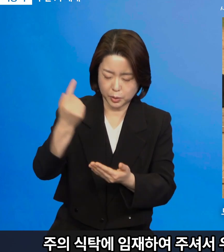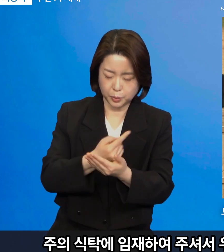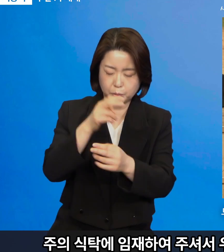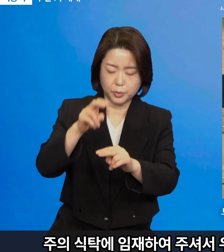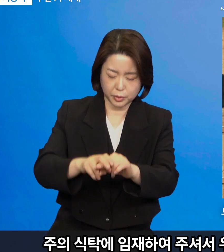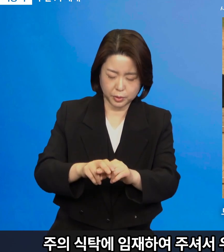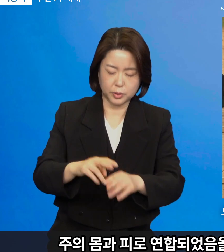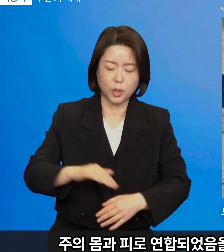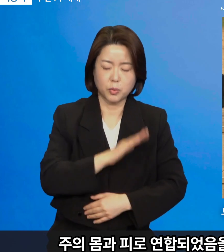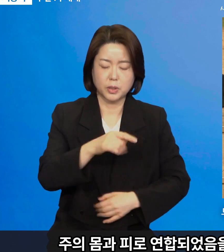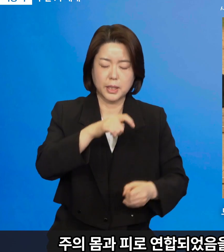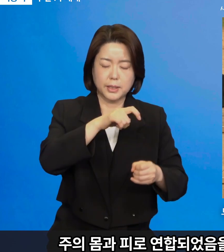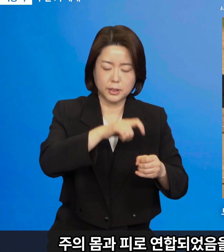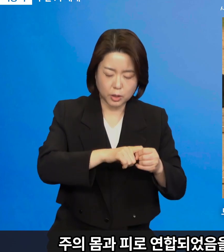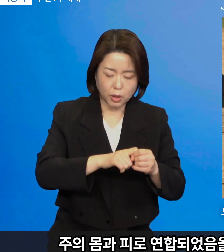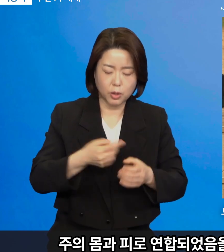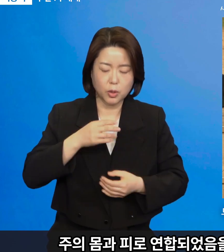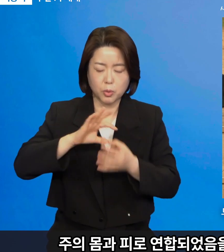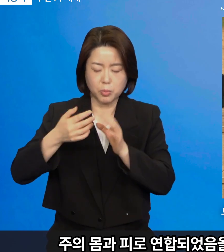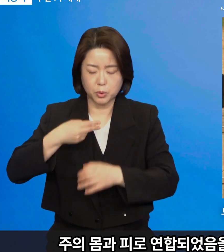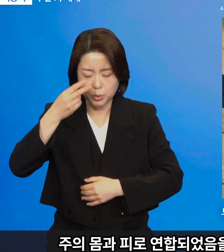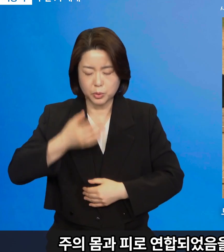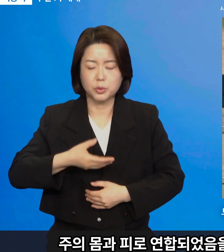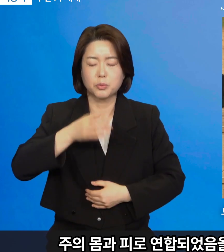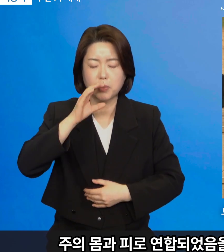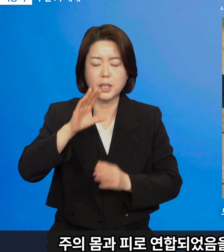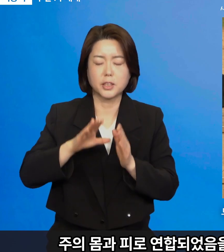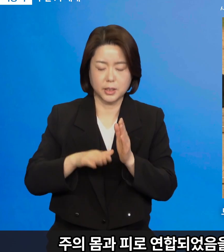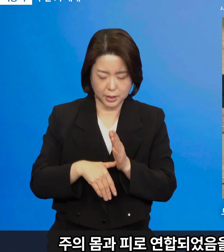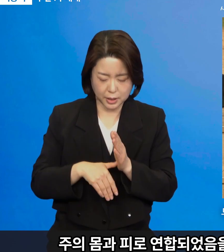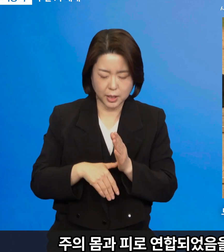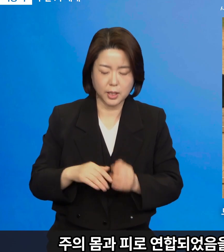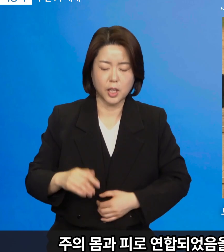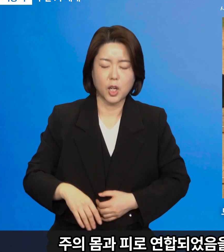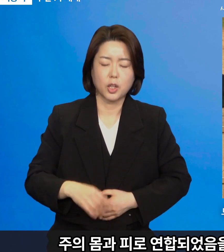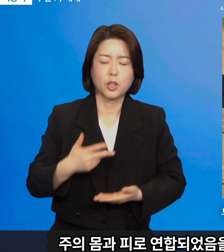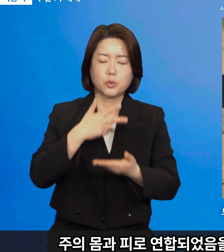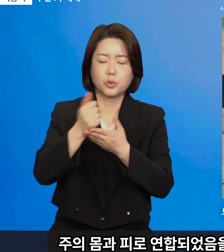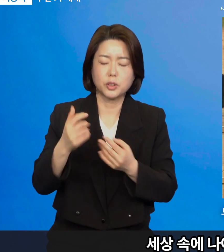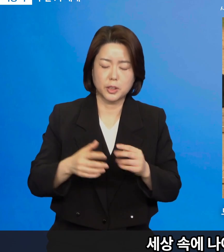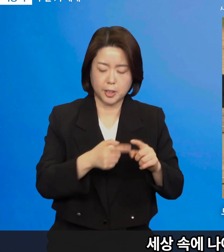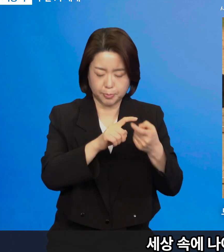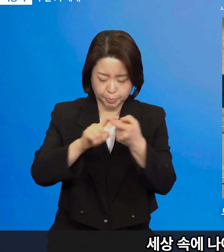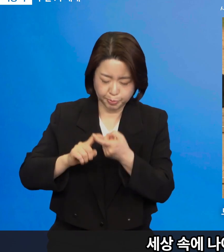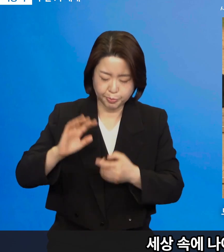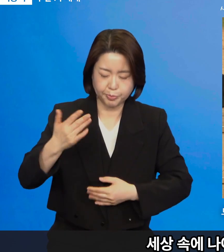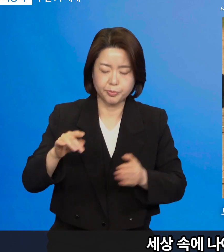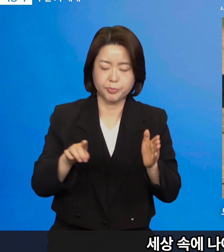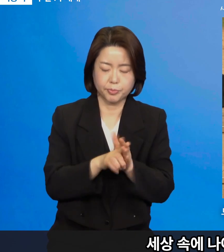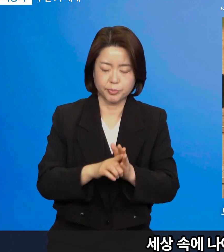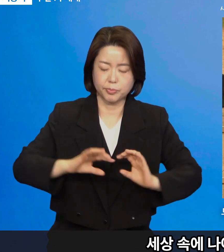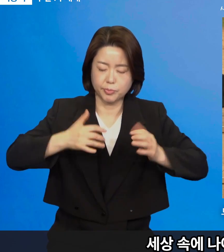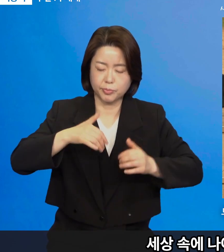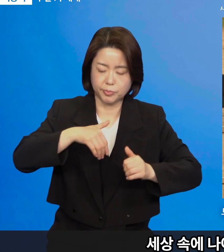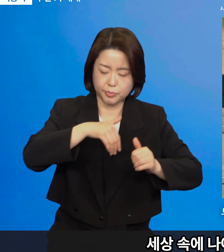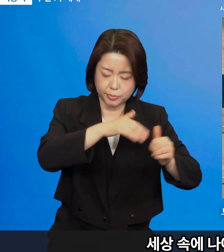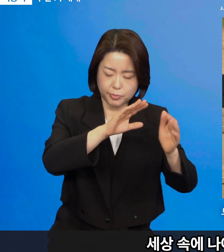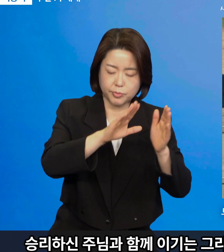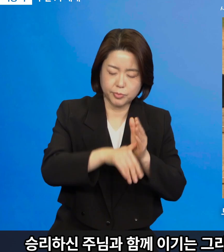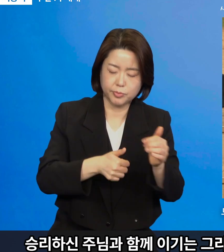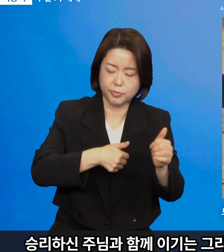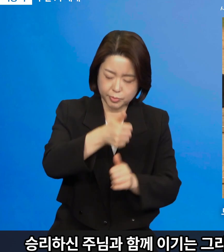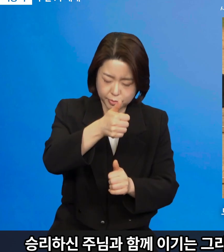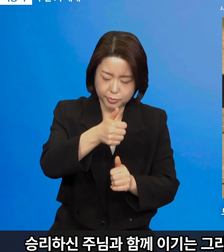떡과 포도주를 마실 때에 주의 몸과 피로 연합되었음을 다시 한번 기억하고 믿으며 세상 속에 나아가